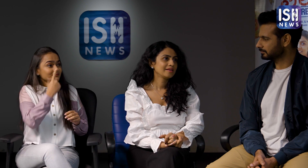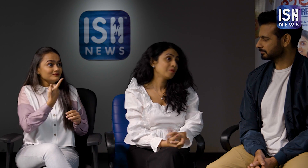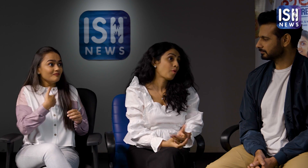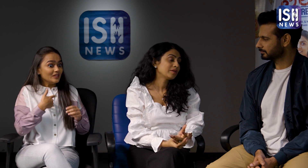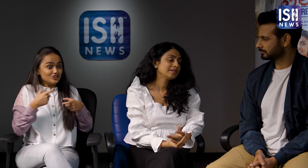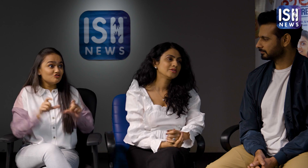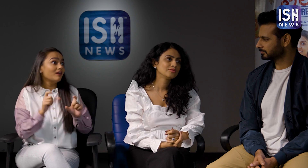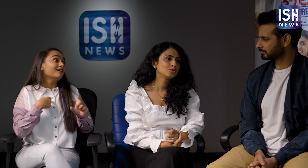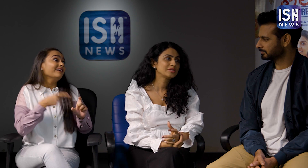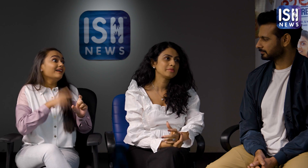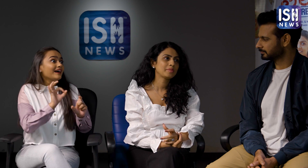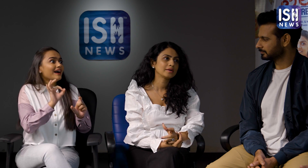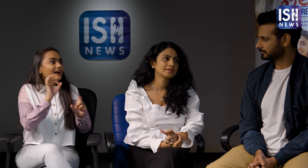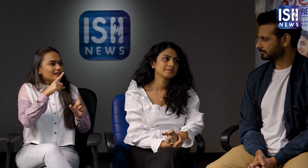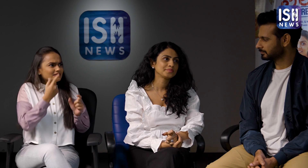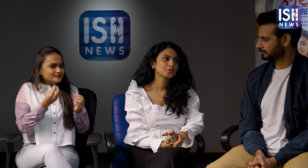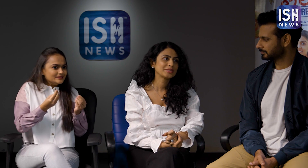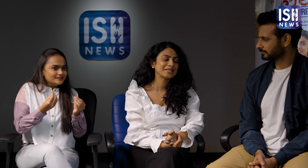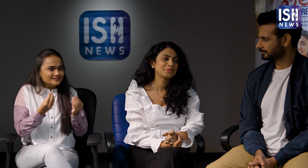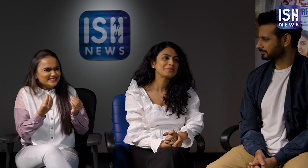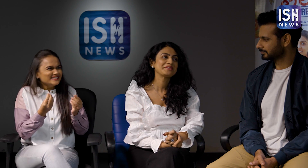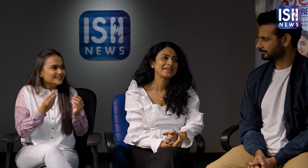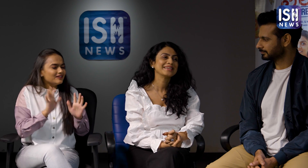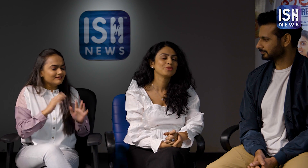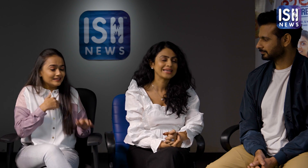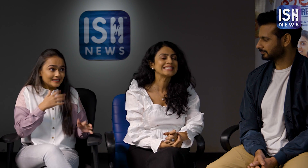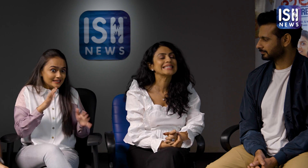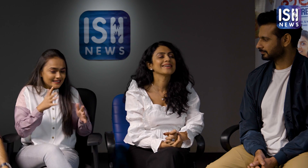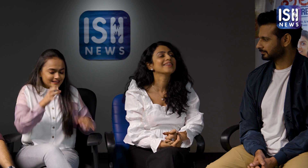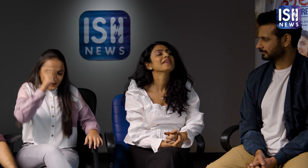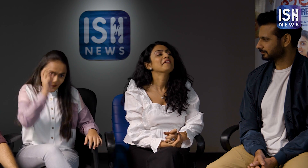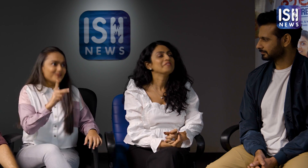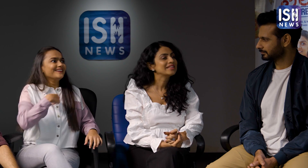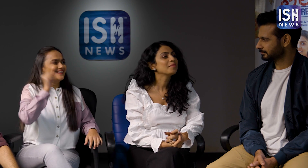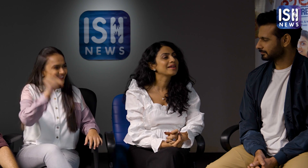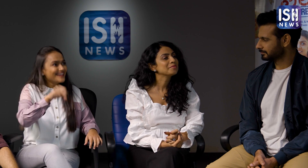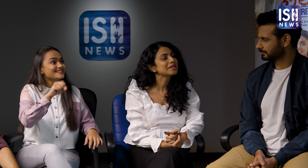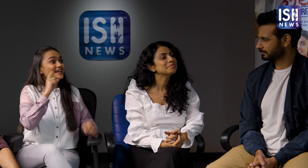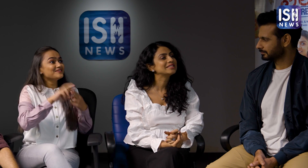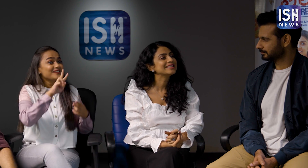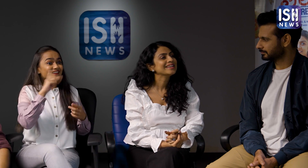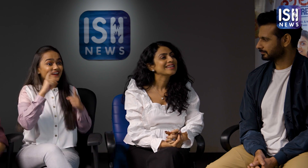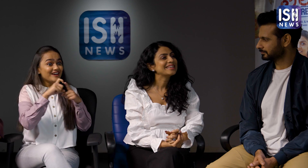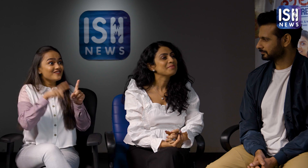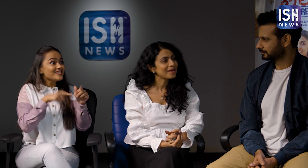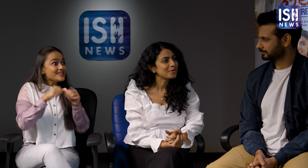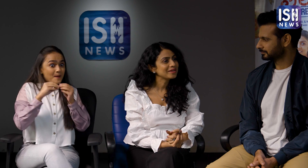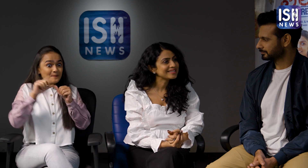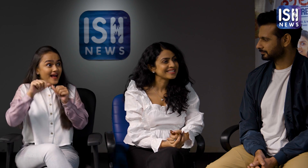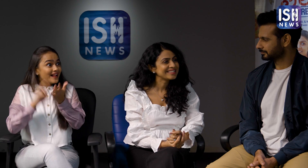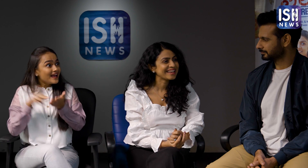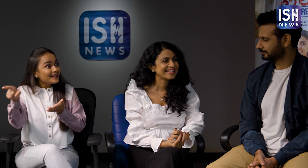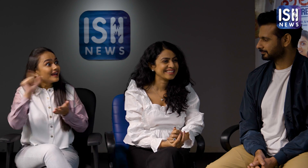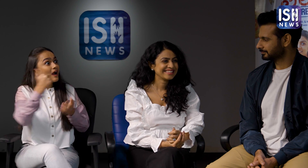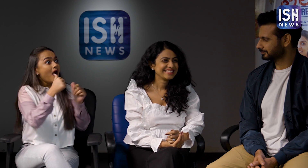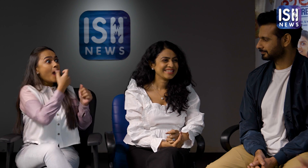लिए ये बहुत ही जूसी पार्ट था, तो इसलिए फिर मैंने फाइनली बोला कि ठीक है, अगर विद्या बालन अमिताभ जी की माँ का